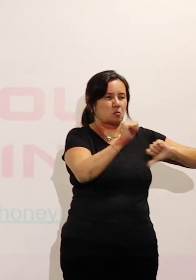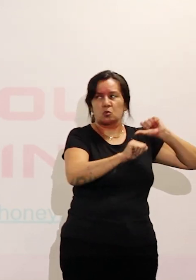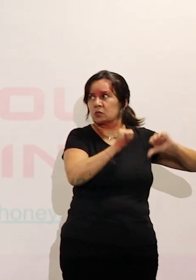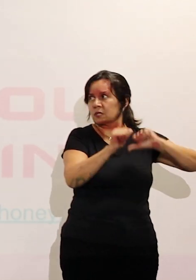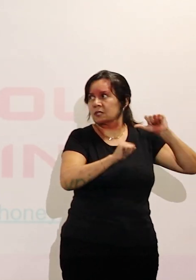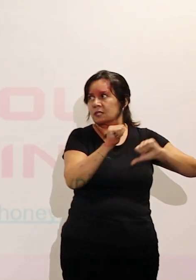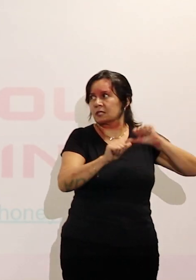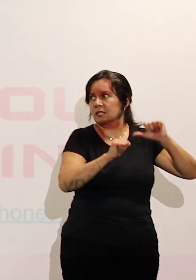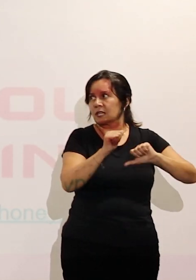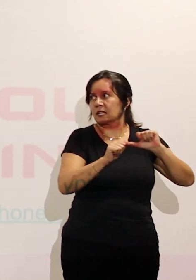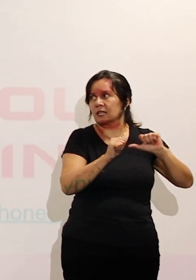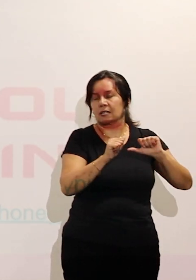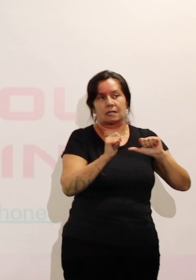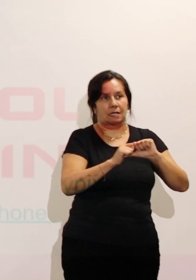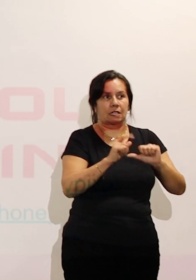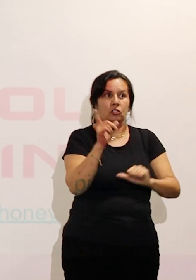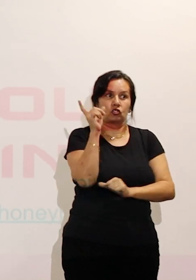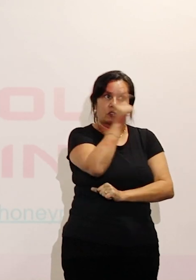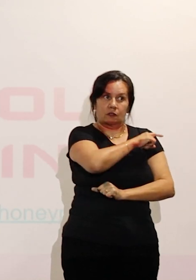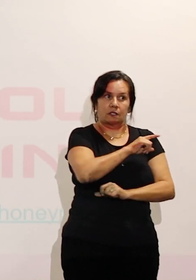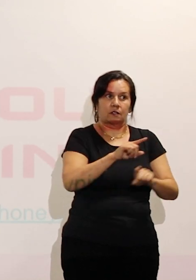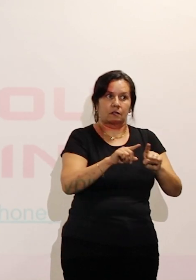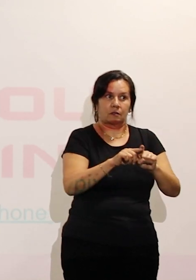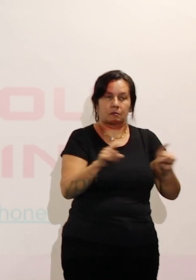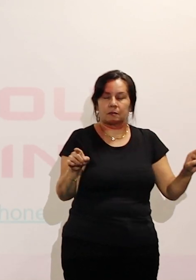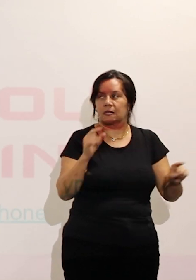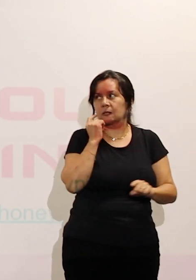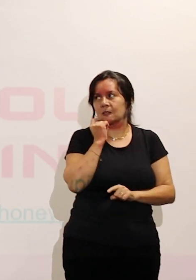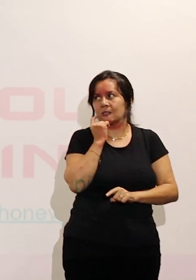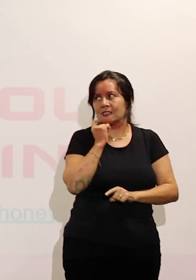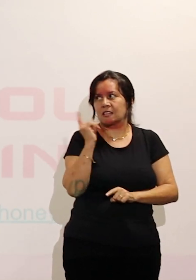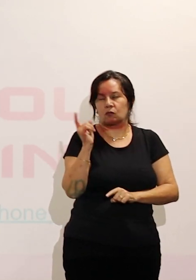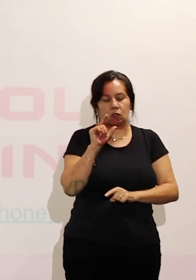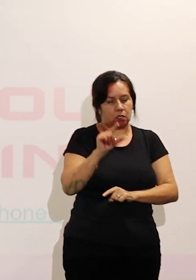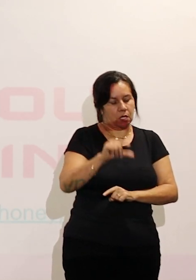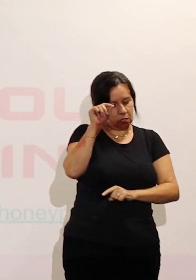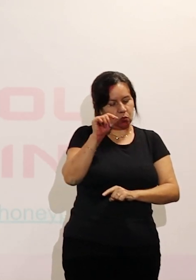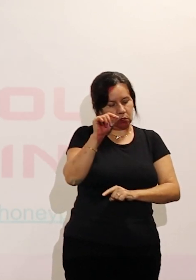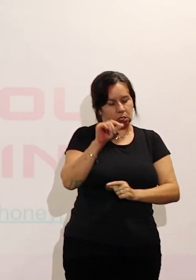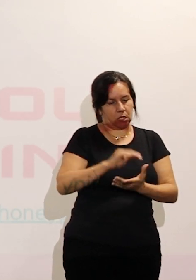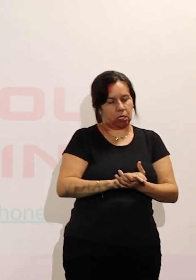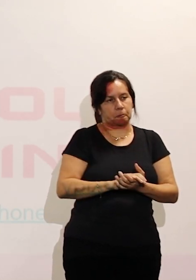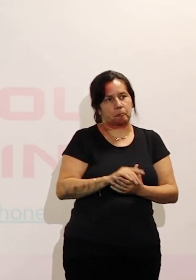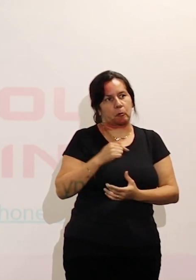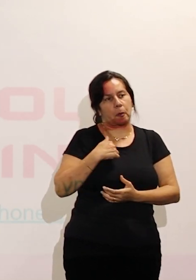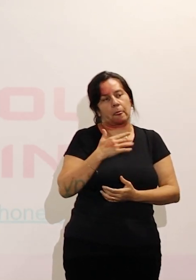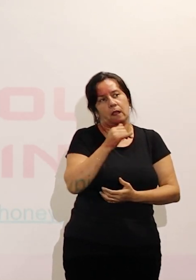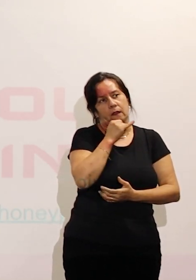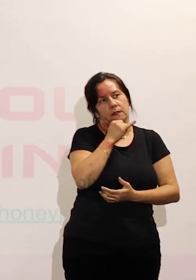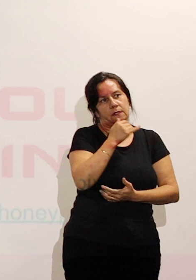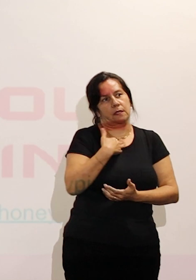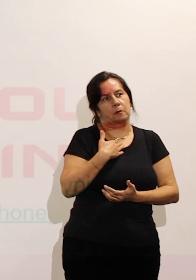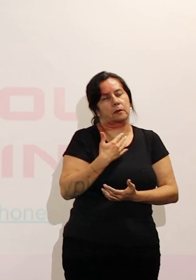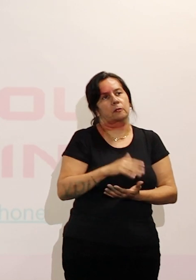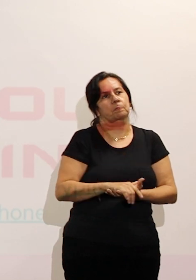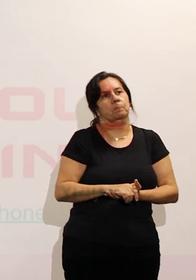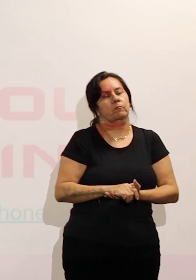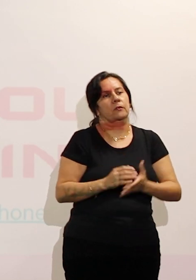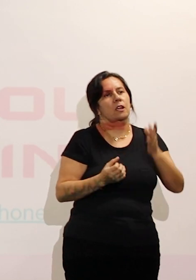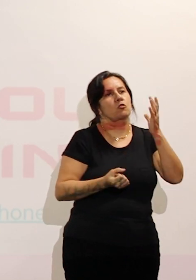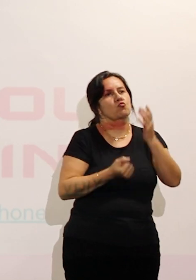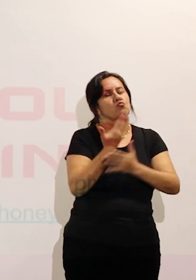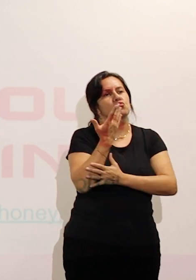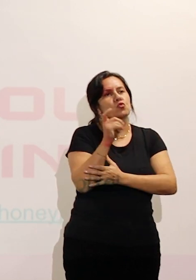as animações, então fica pesado. Mas, assim, dá para pegar, por exemplo, no começo, você quer uma coisa que eu fazia muito em Game Jam, por exemplo, fazer uma arte